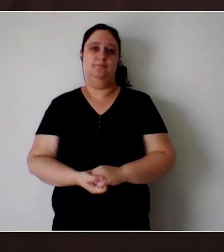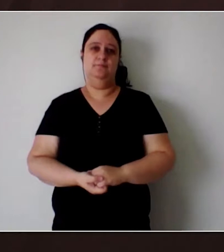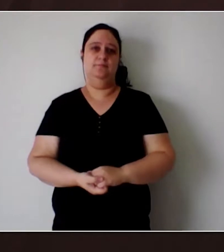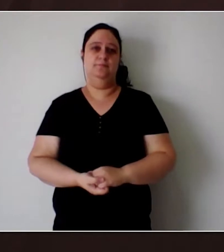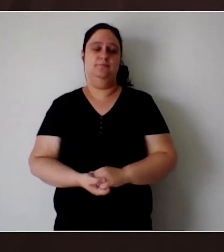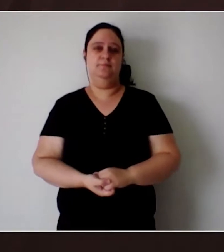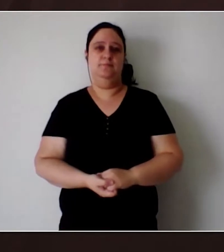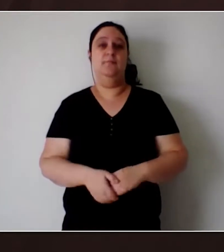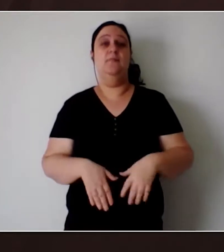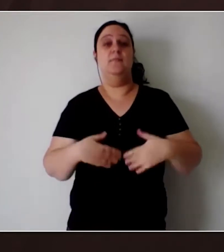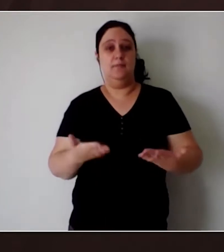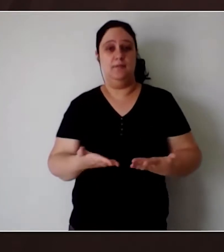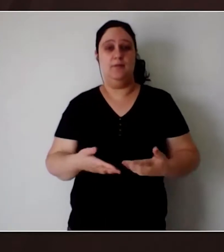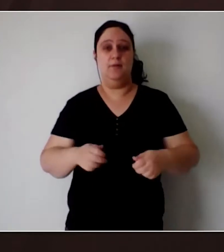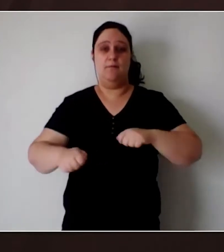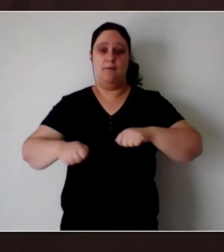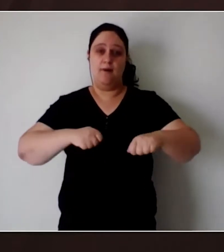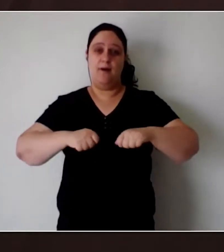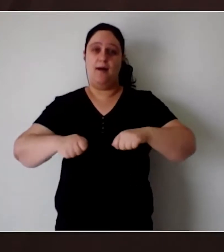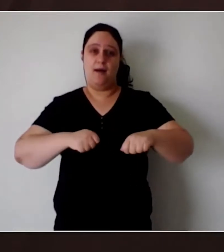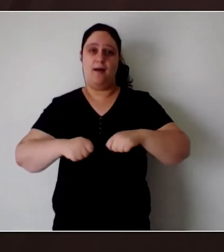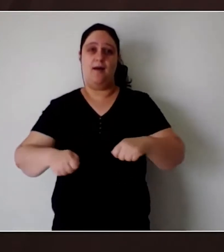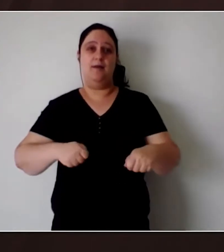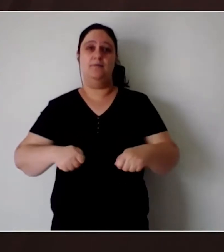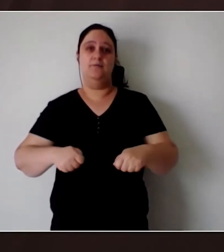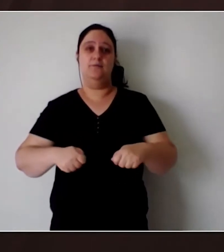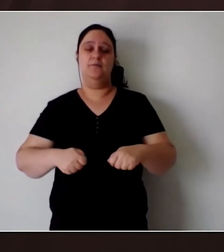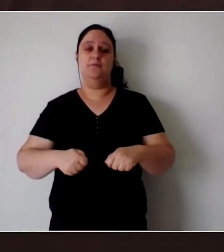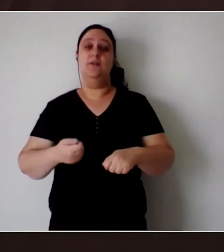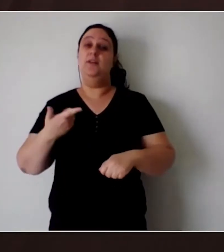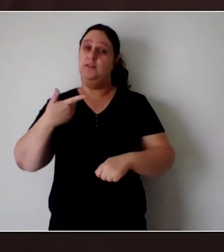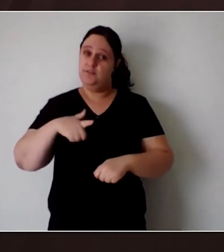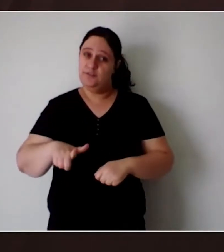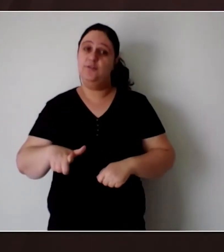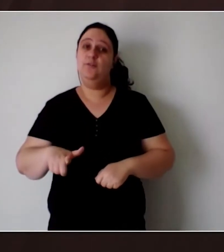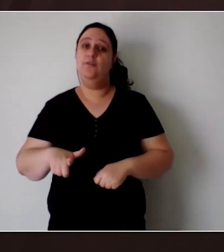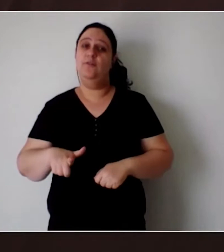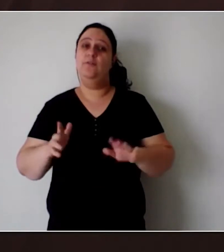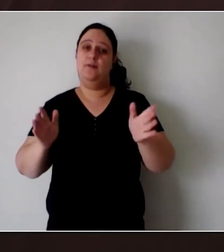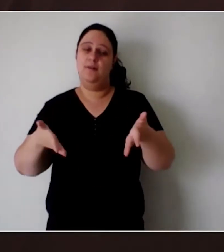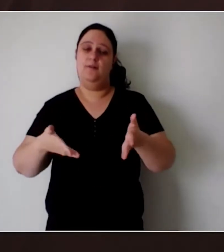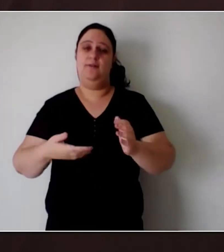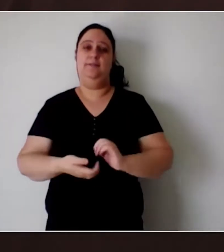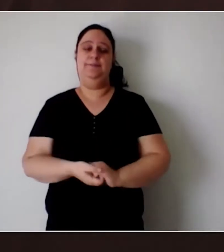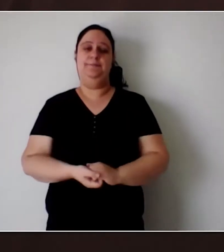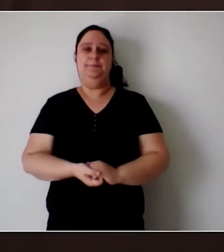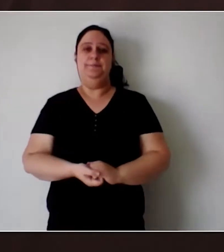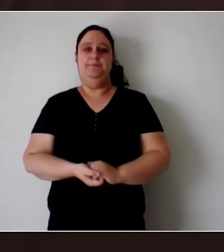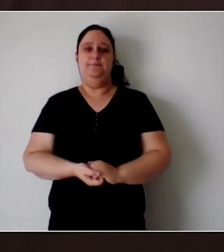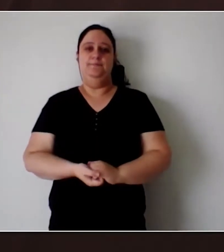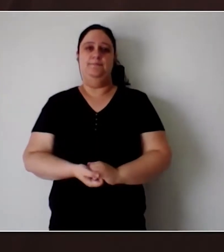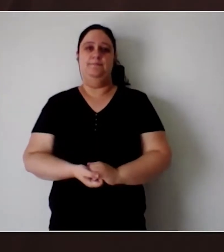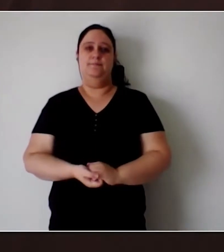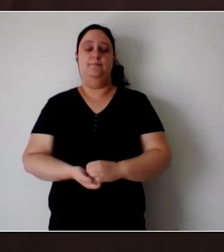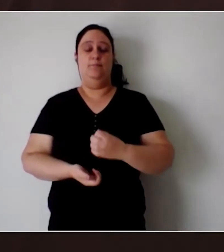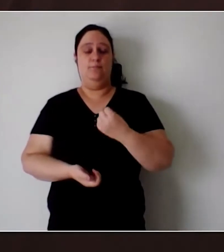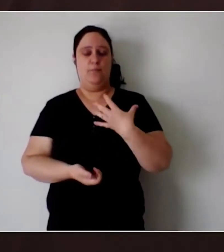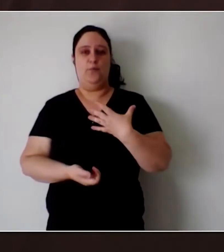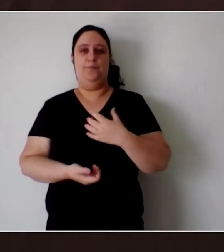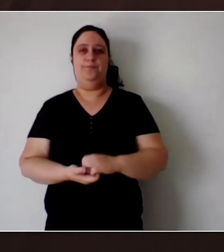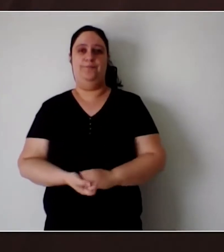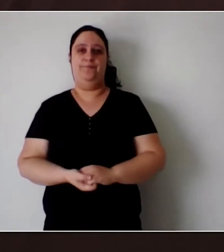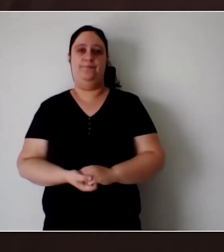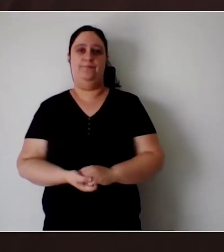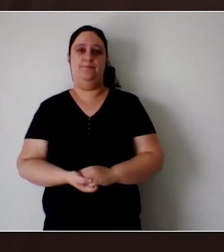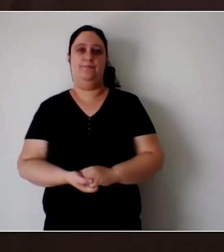de Atos está se concretizando conosco nos últimos tempos. Muito bem, por que eu disse tudo isso, irmãos? Eu